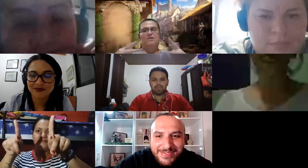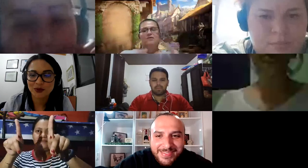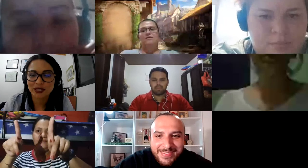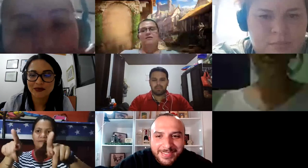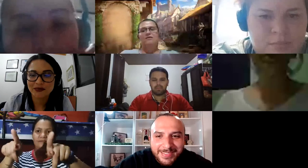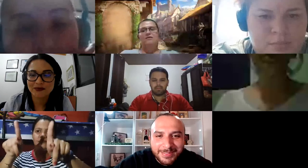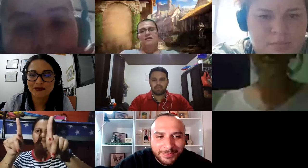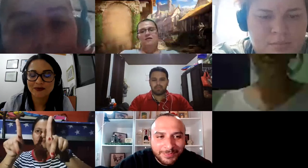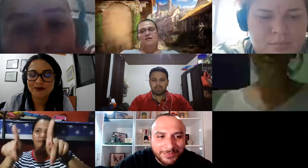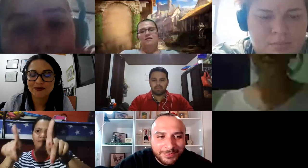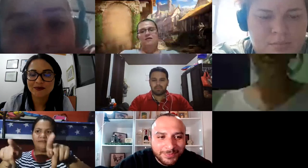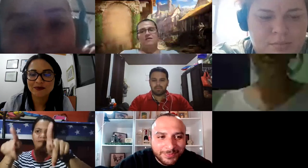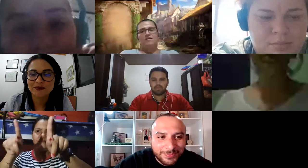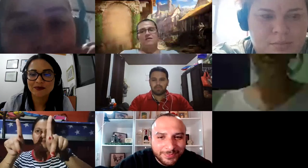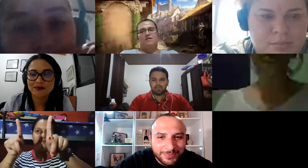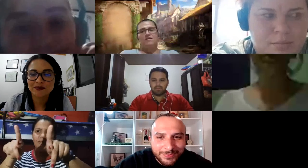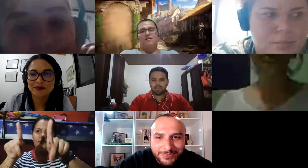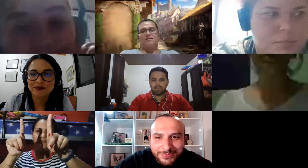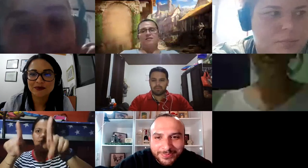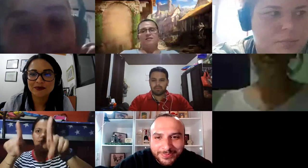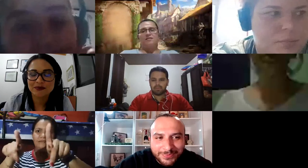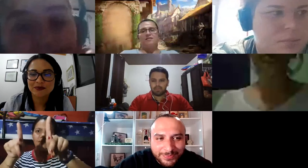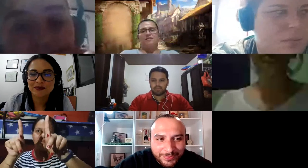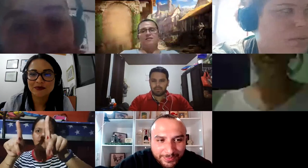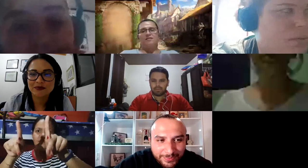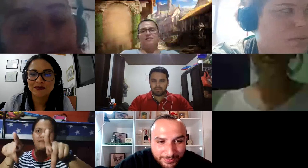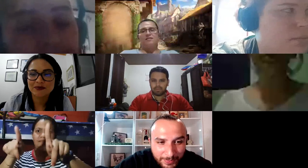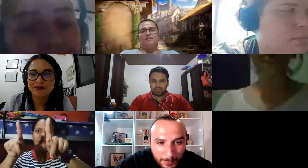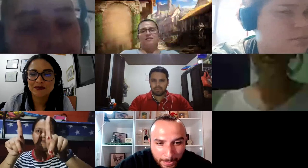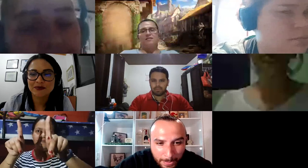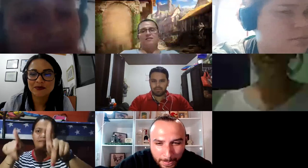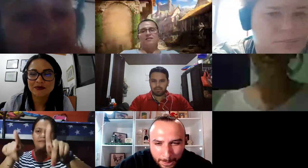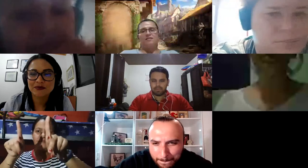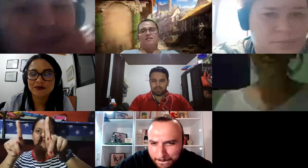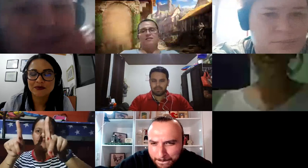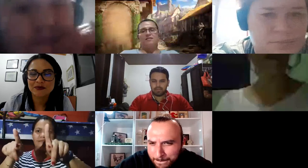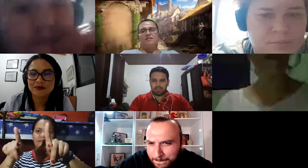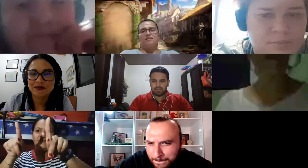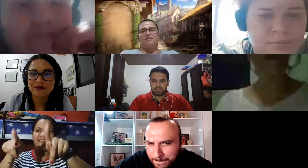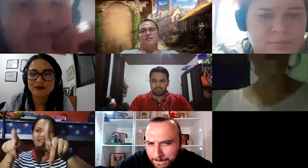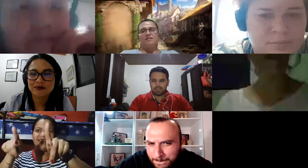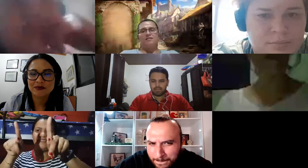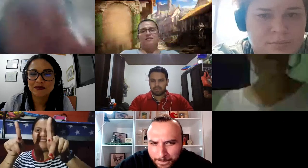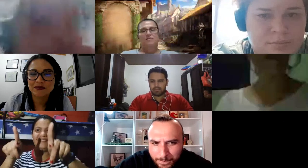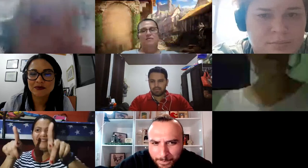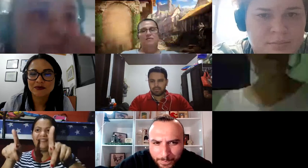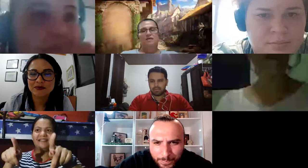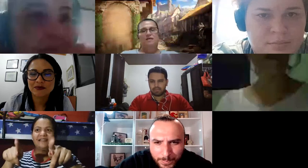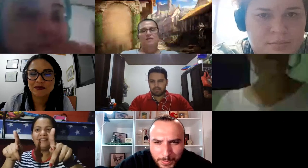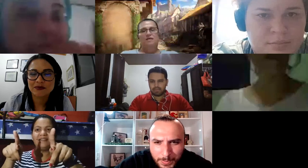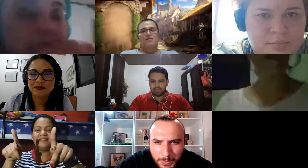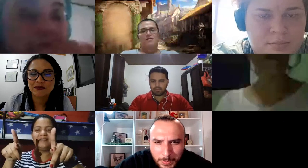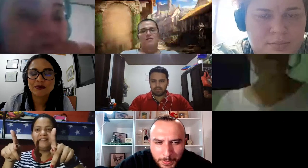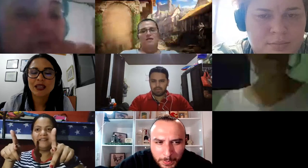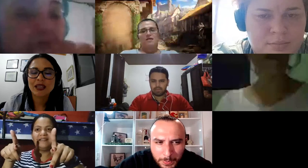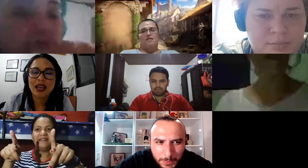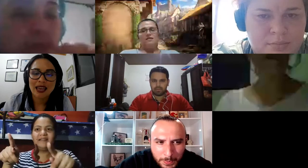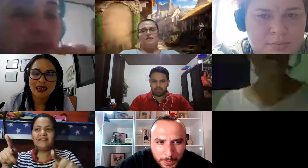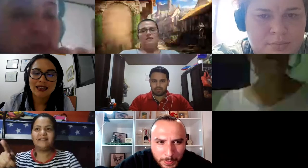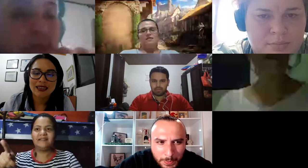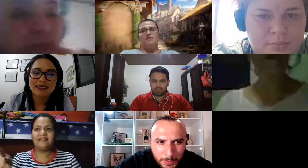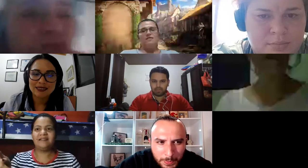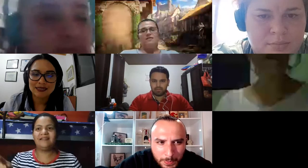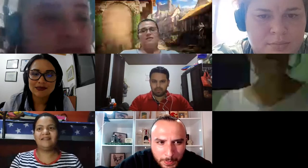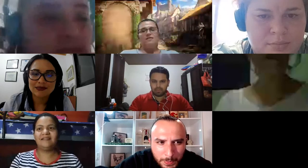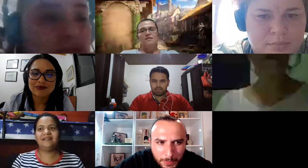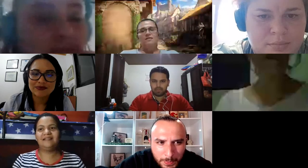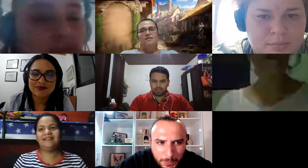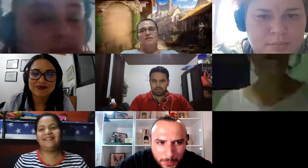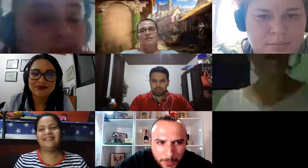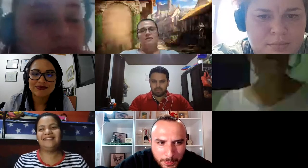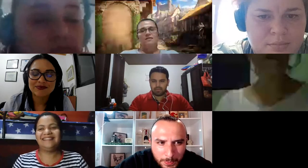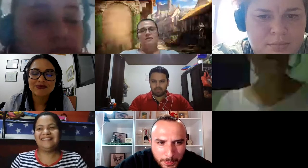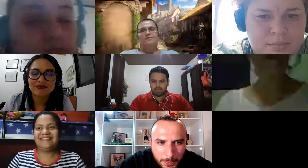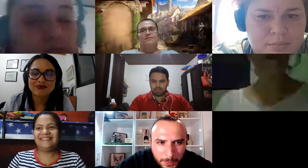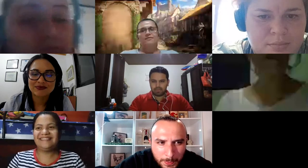Muy bien. Y la otra pregunta es acerca de tus datos, Fabián, para